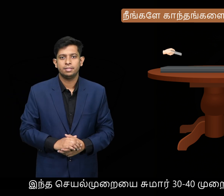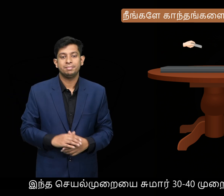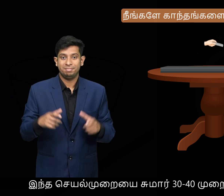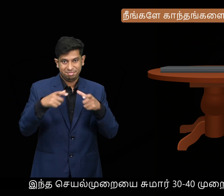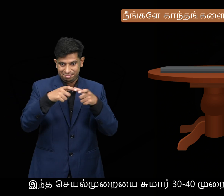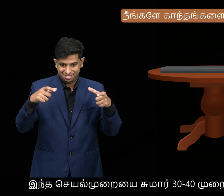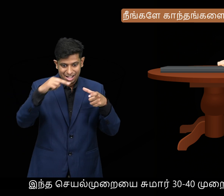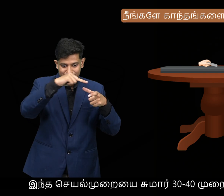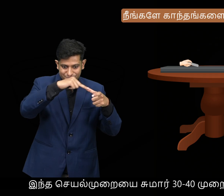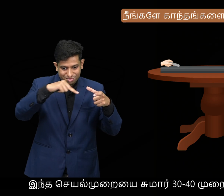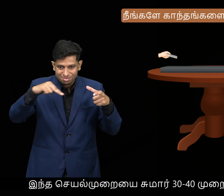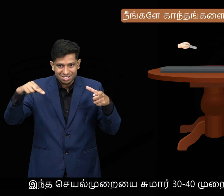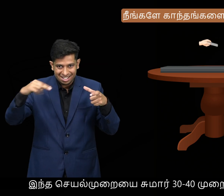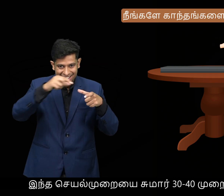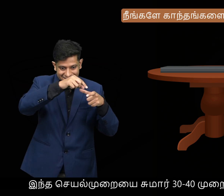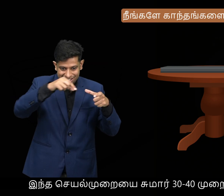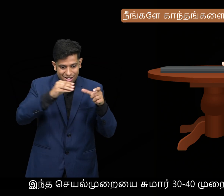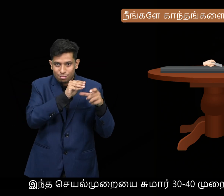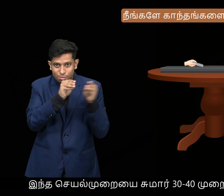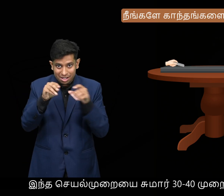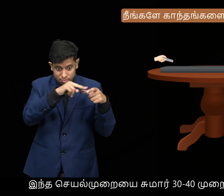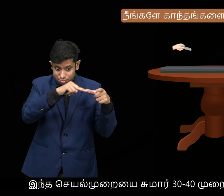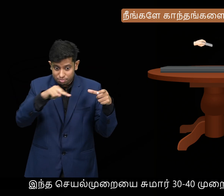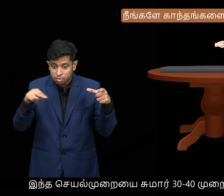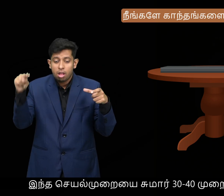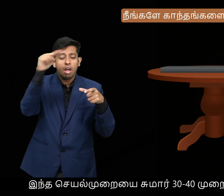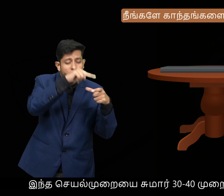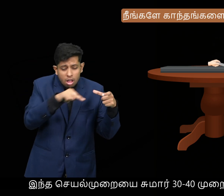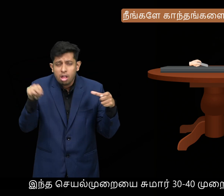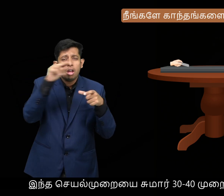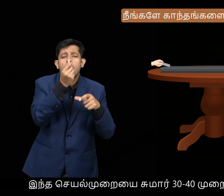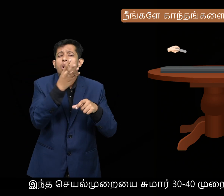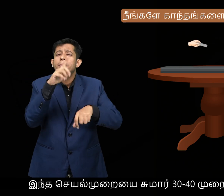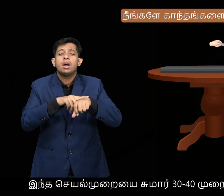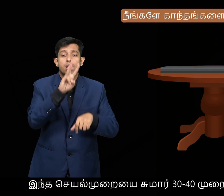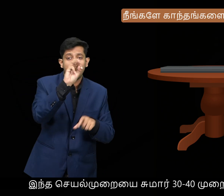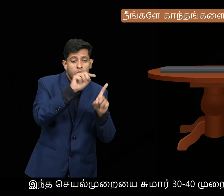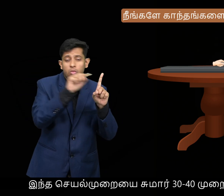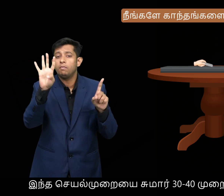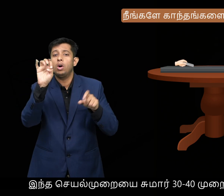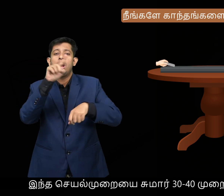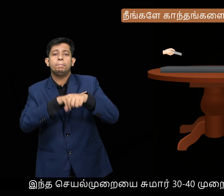இந்த செயல்முறையை சுமார் 30 முதல் 40 முறை செய்யவும்.